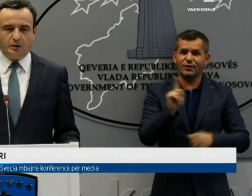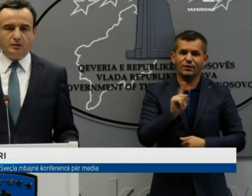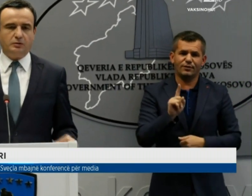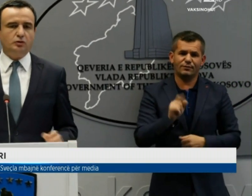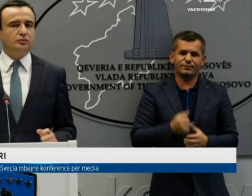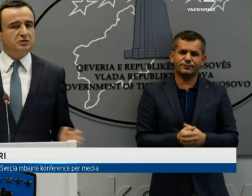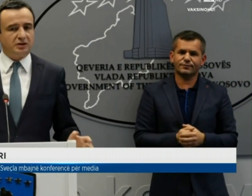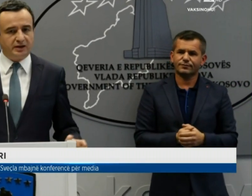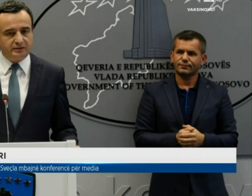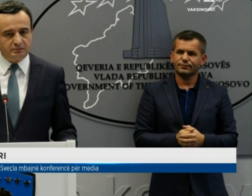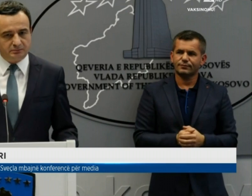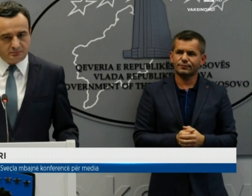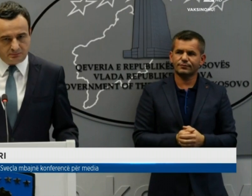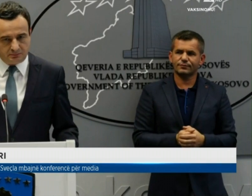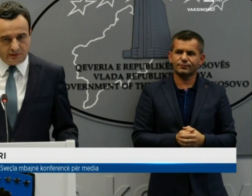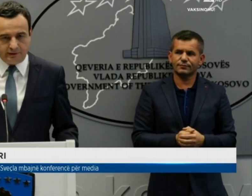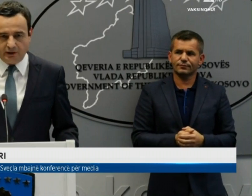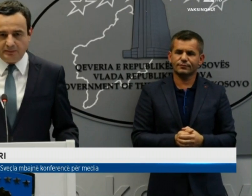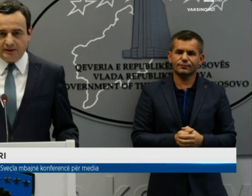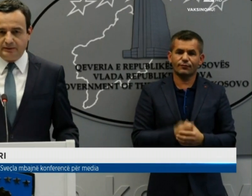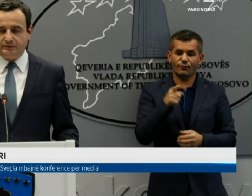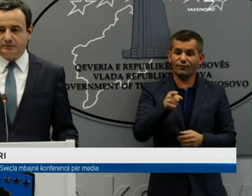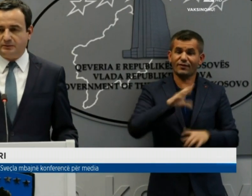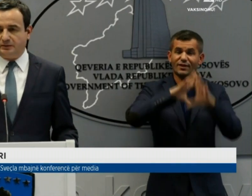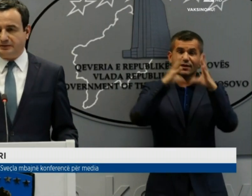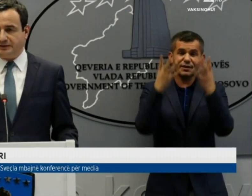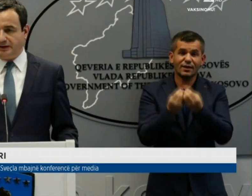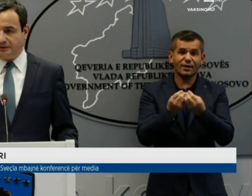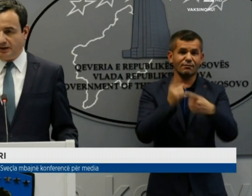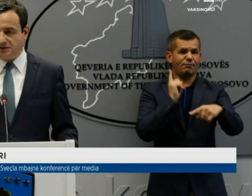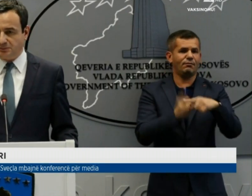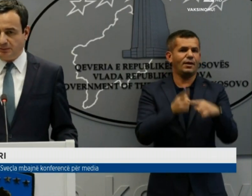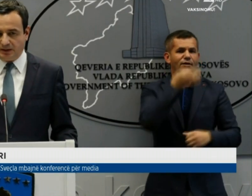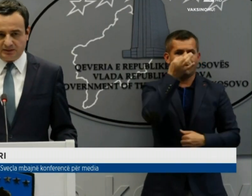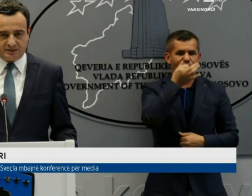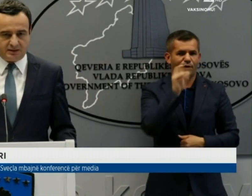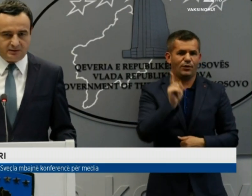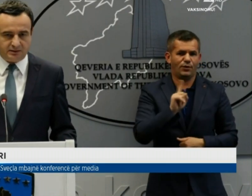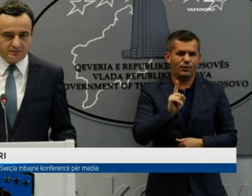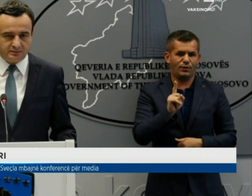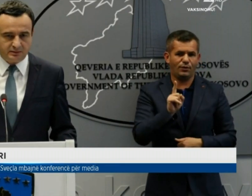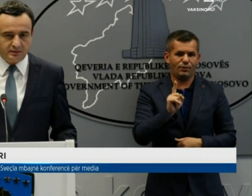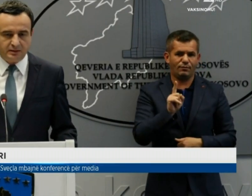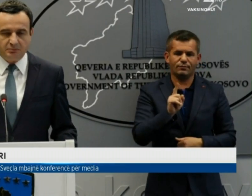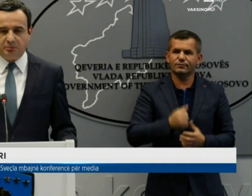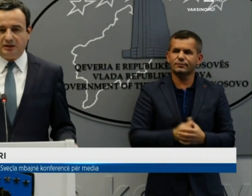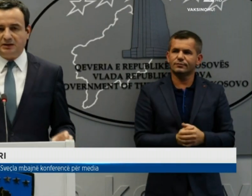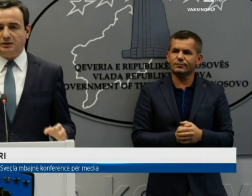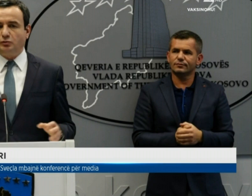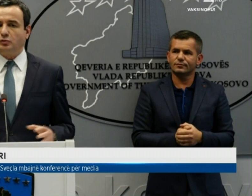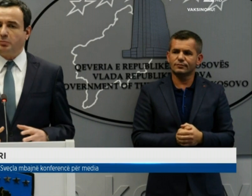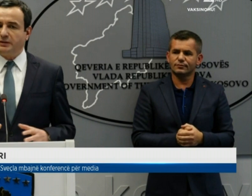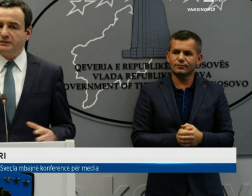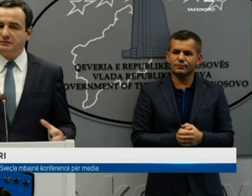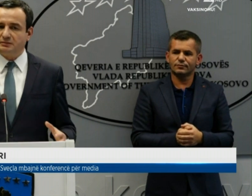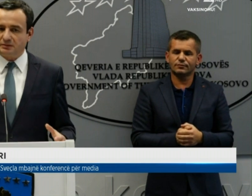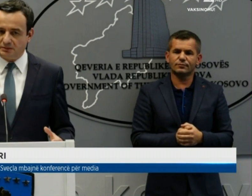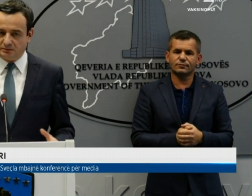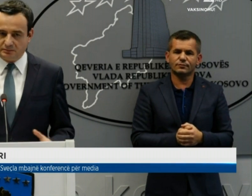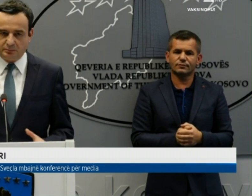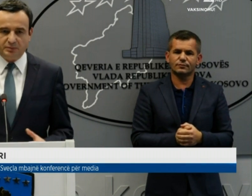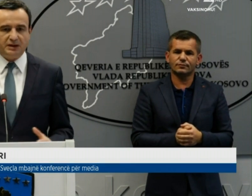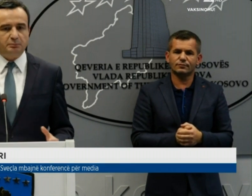Pra, ju të gjithën lajme të vërteta aq më pak të sakta. Prandaj nuk bën